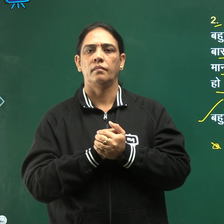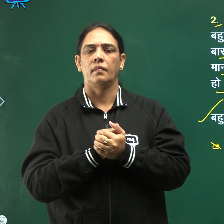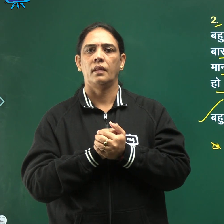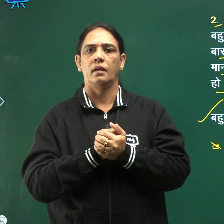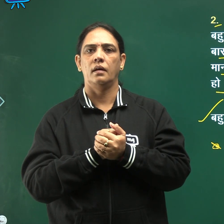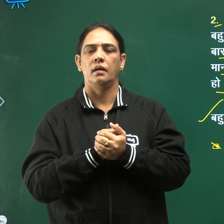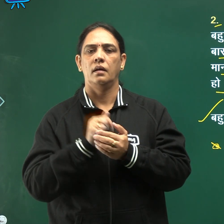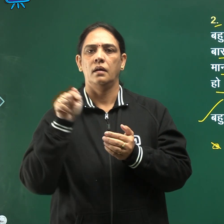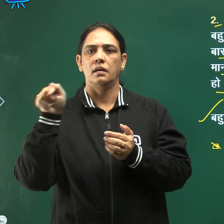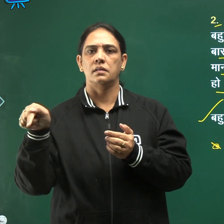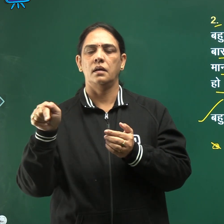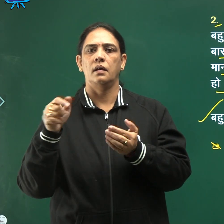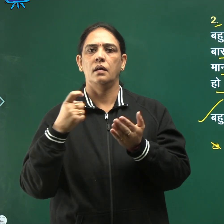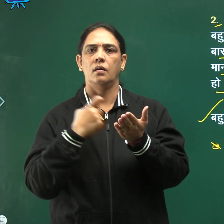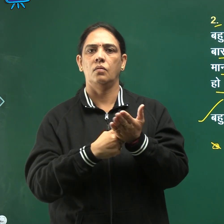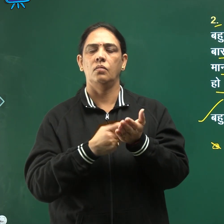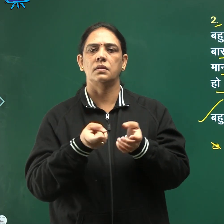इसी सूत्र से